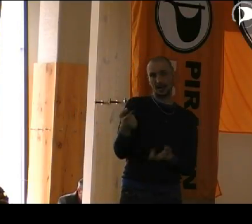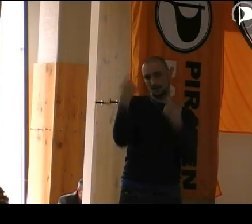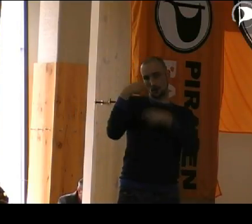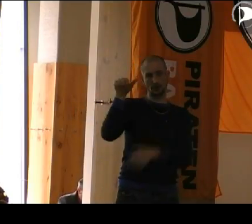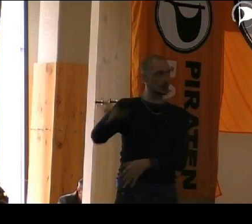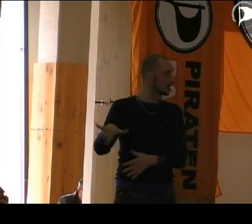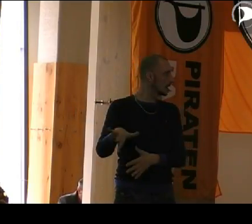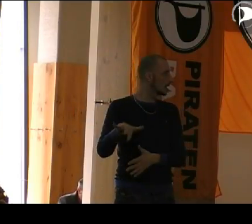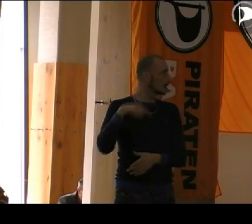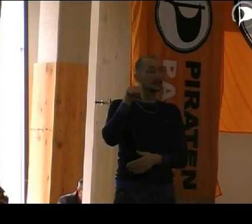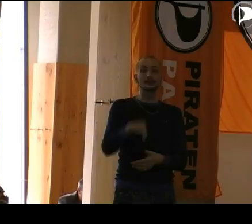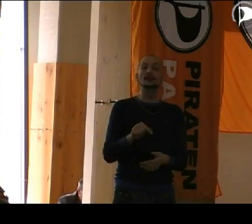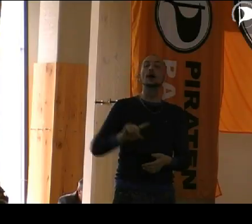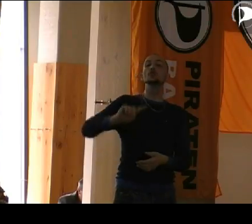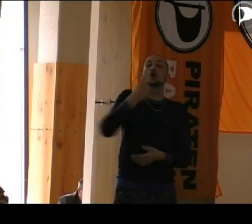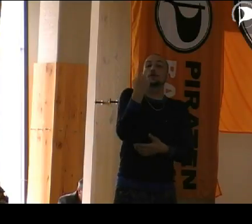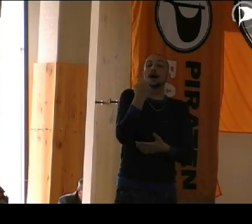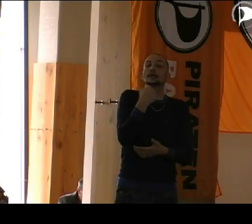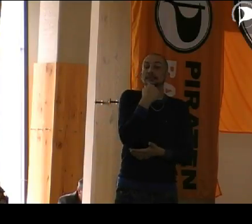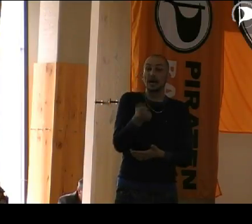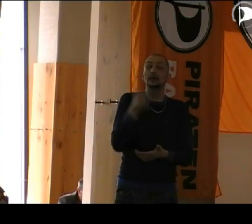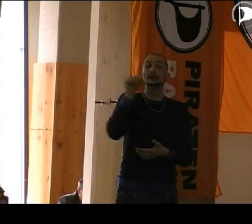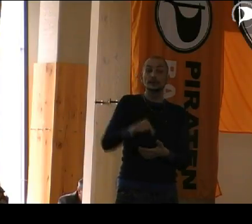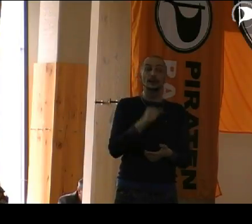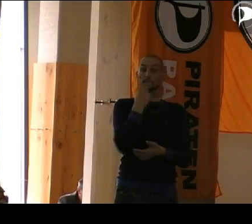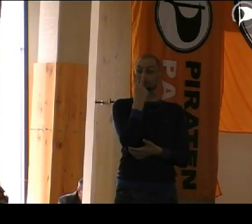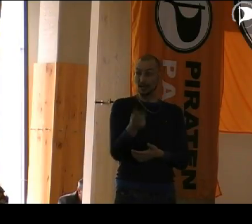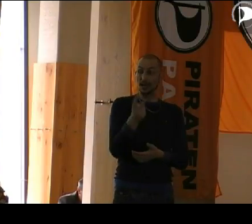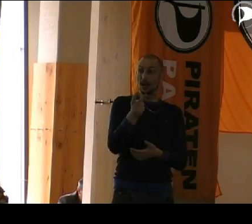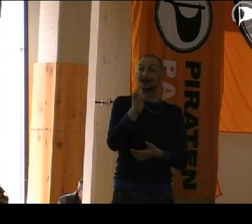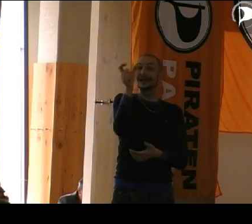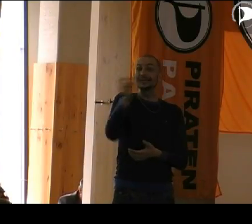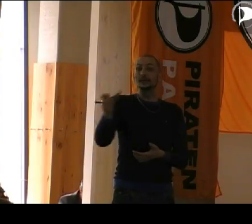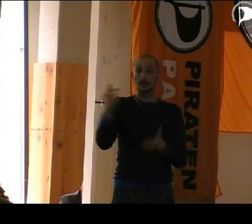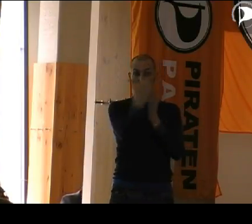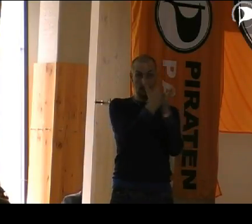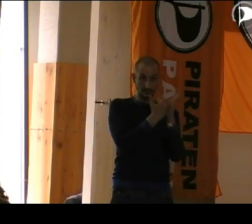ich mich einfach nur kandidatin schwan